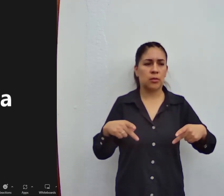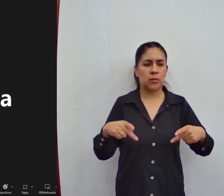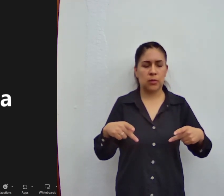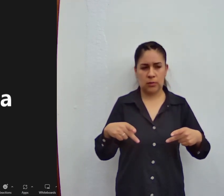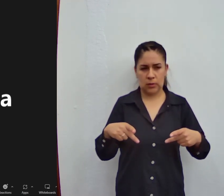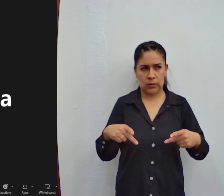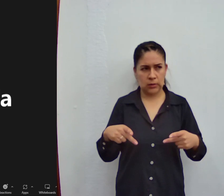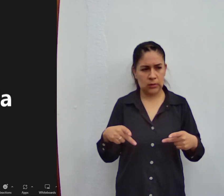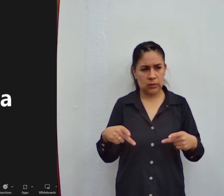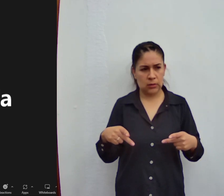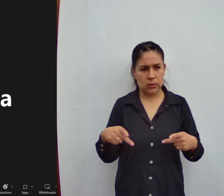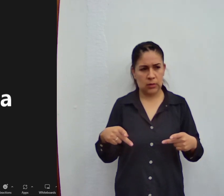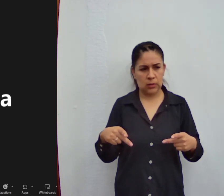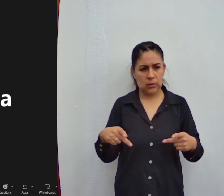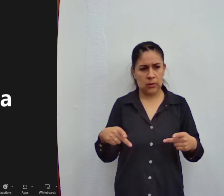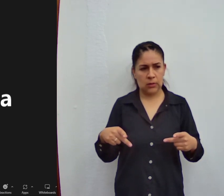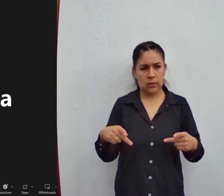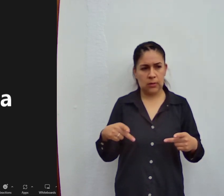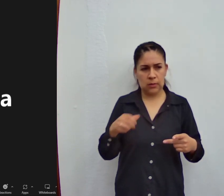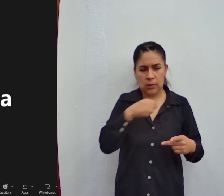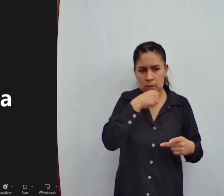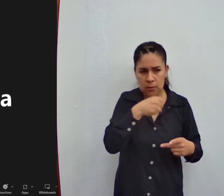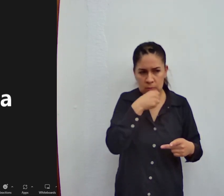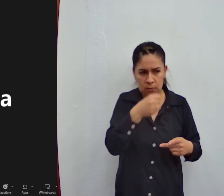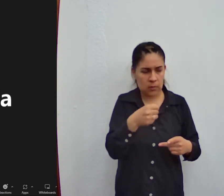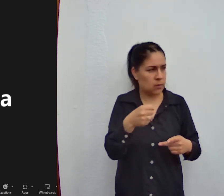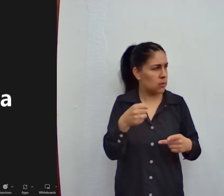decir, tuvimos que meternos a esta parte